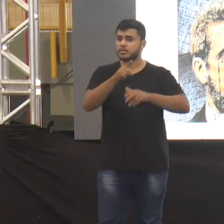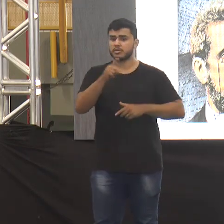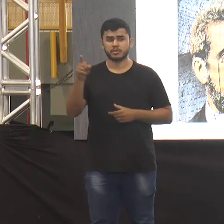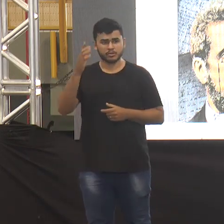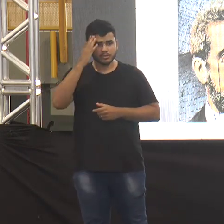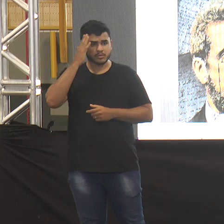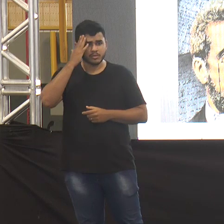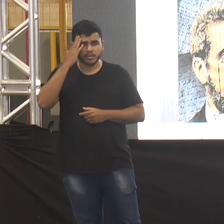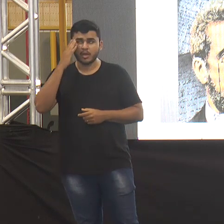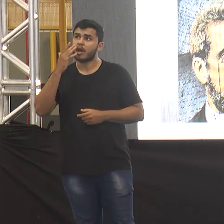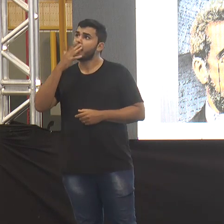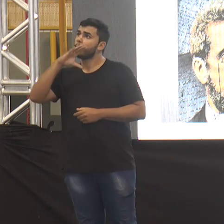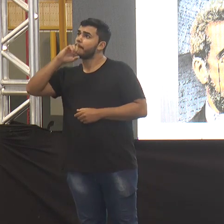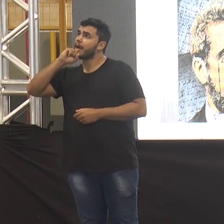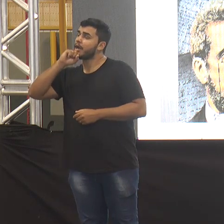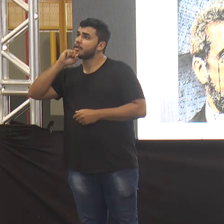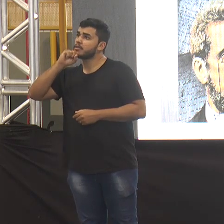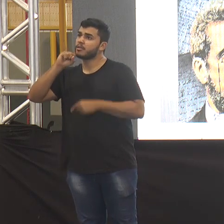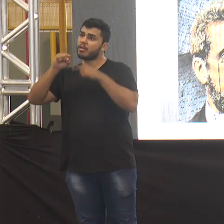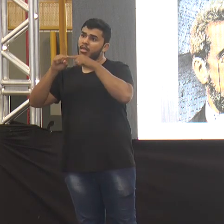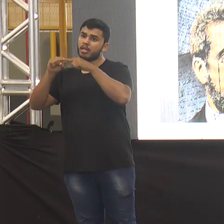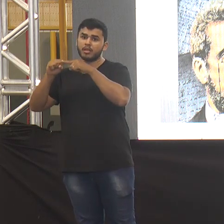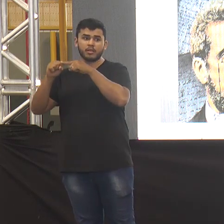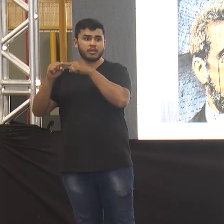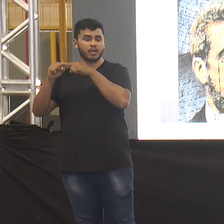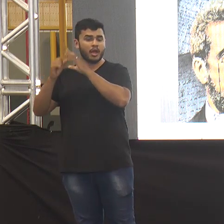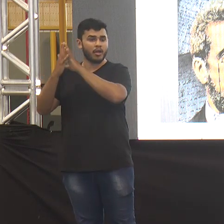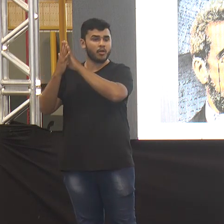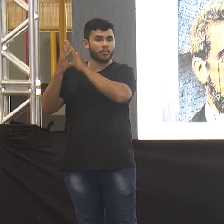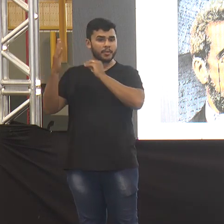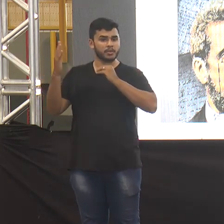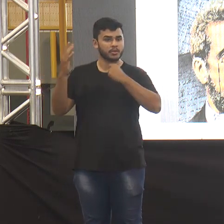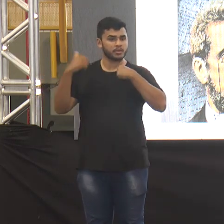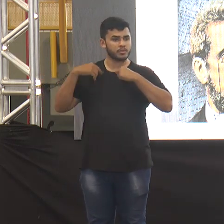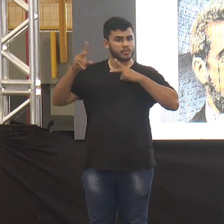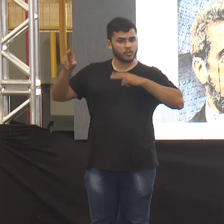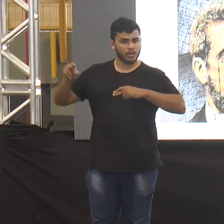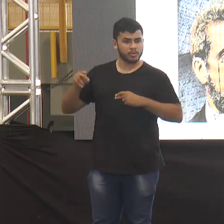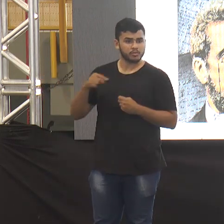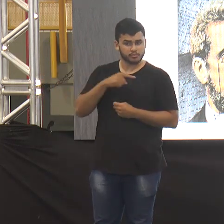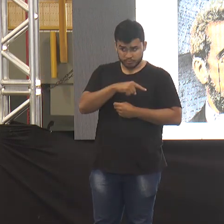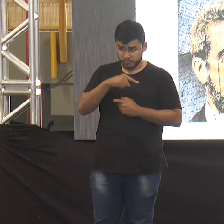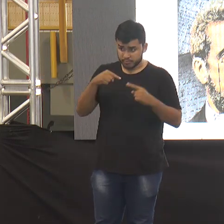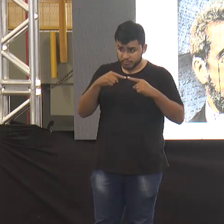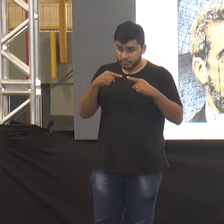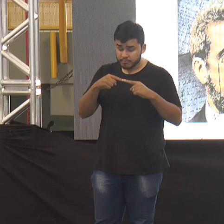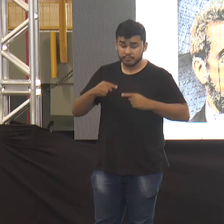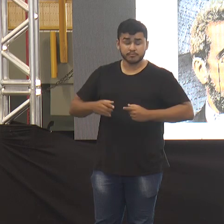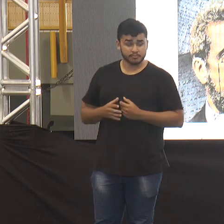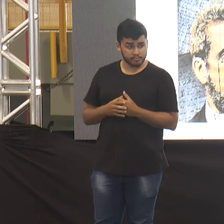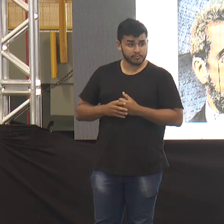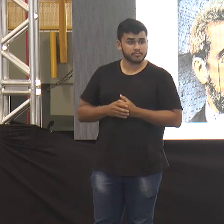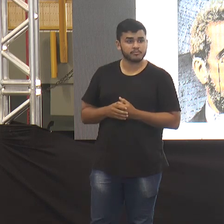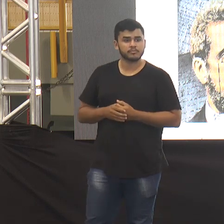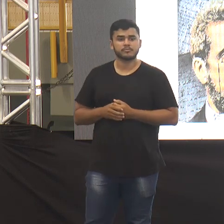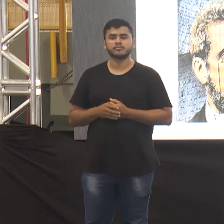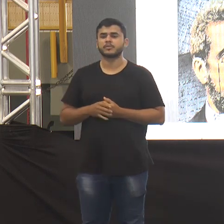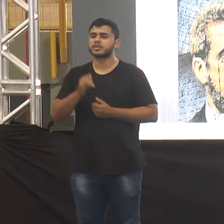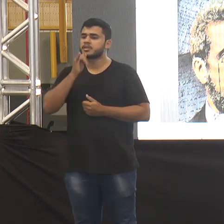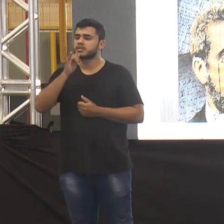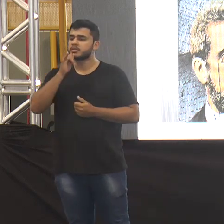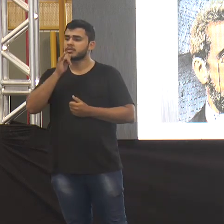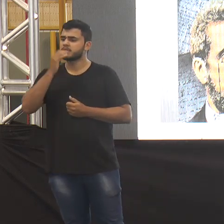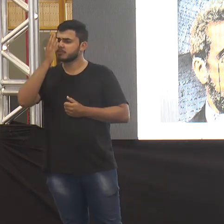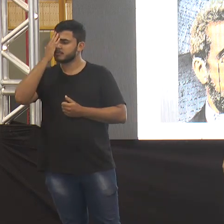filho de peixe, peixinho é? É uma frase determinista. Já ouviram a frase, a